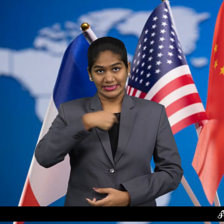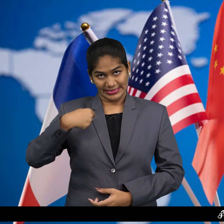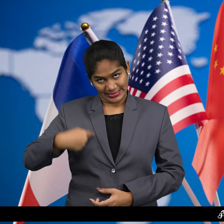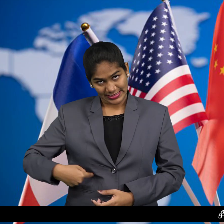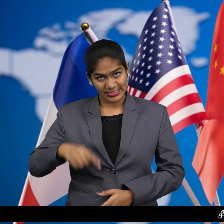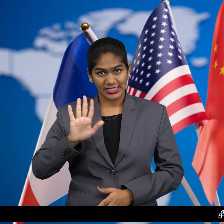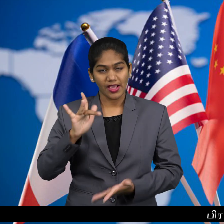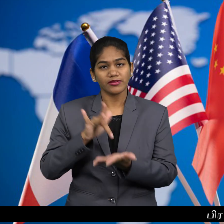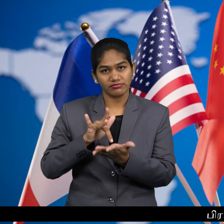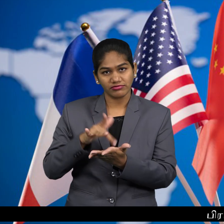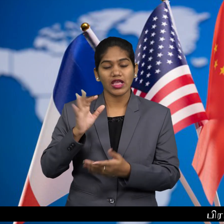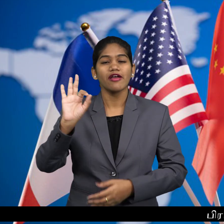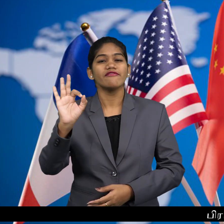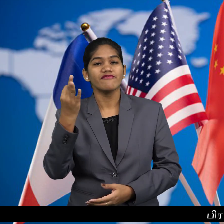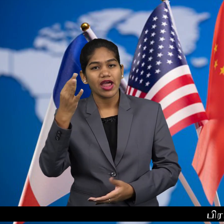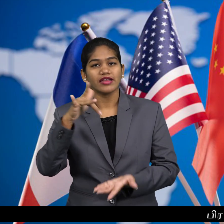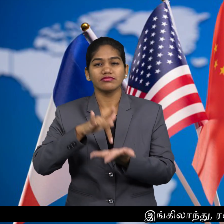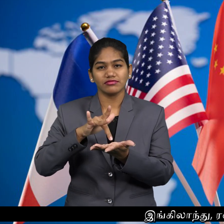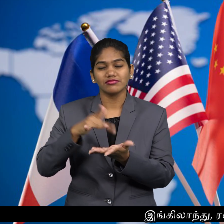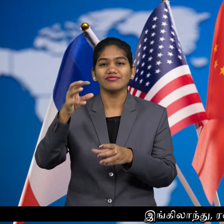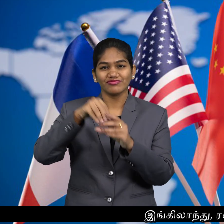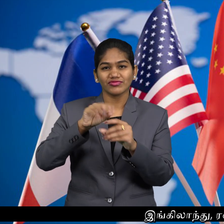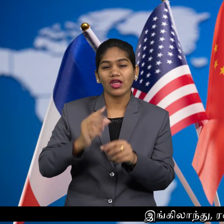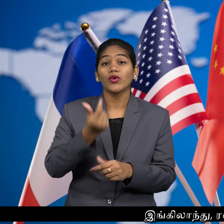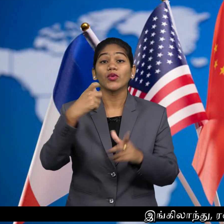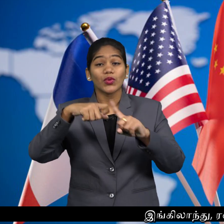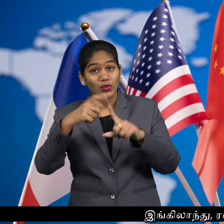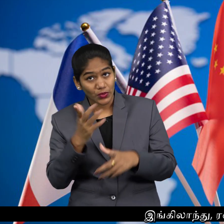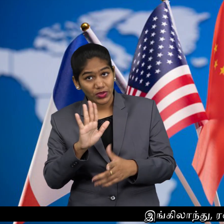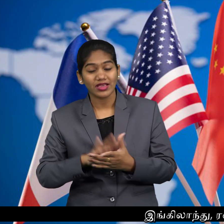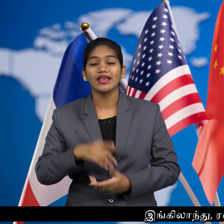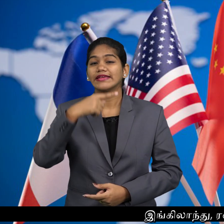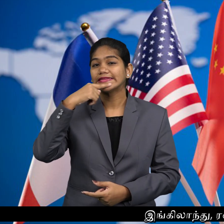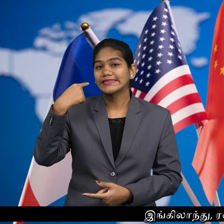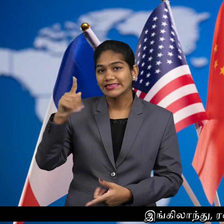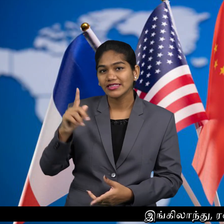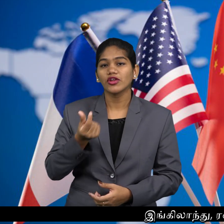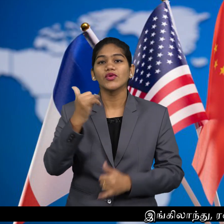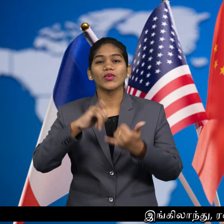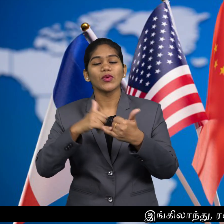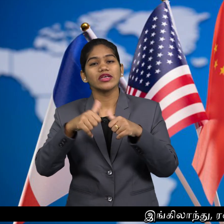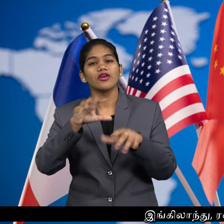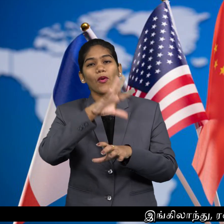சீனா, பிரான்ஸ், இங்கிலாந்து, ரஷ்யா, அமெரிக்கா.